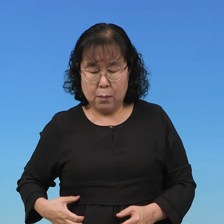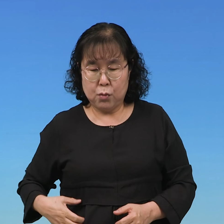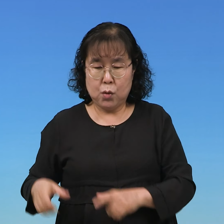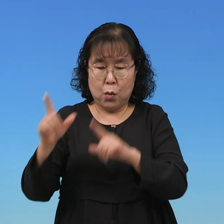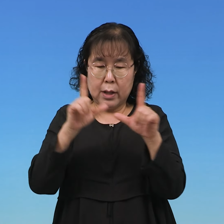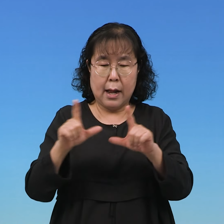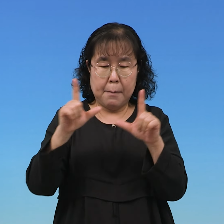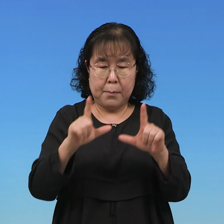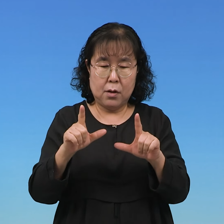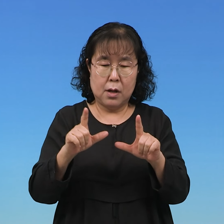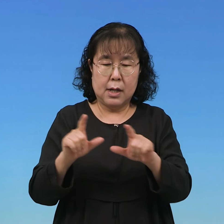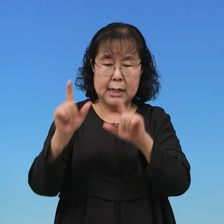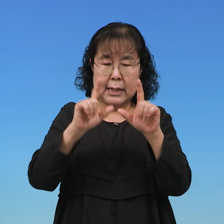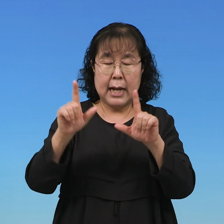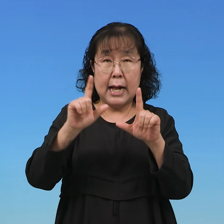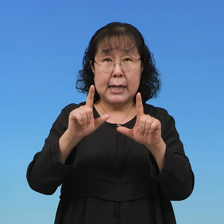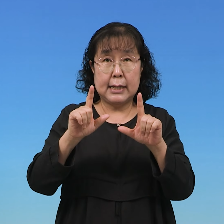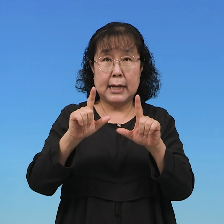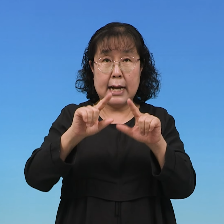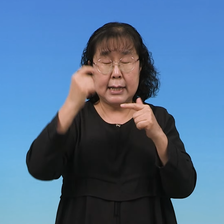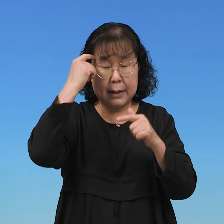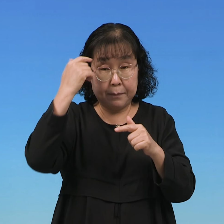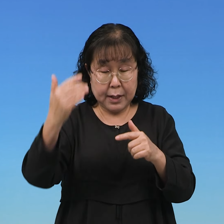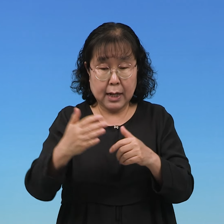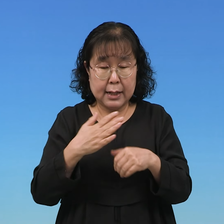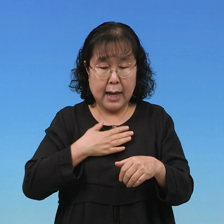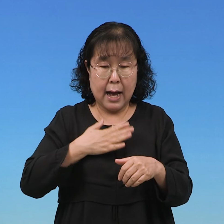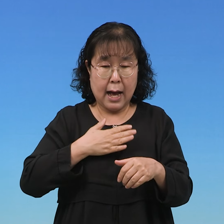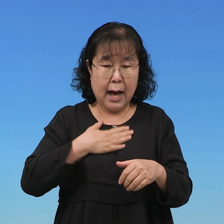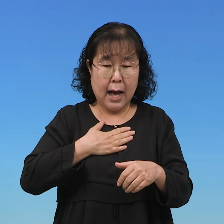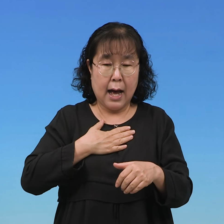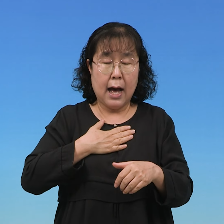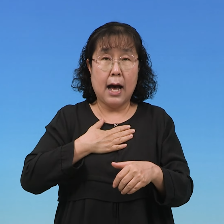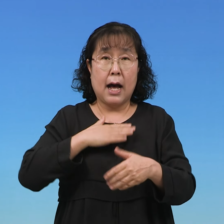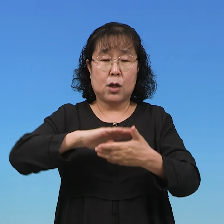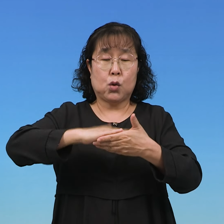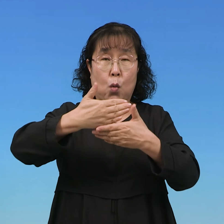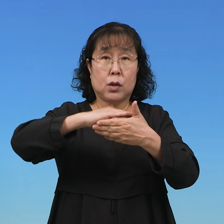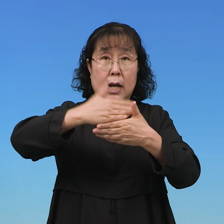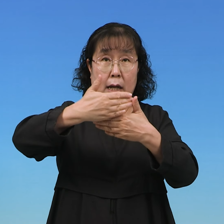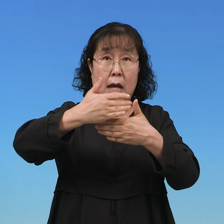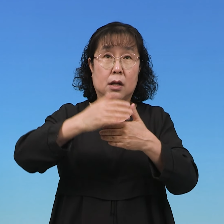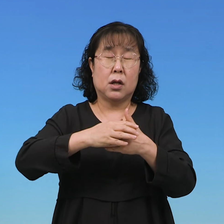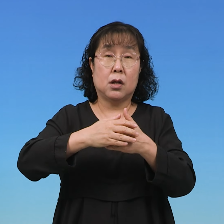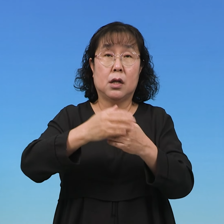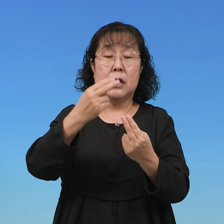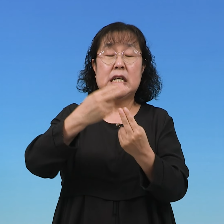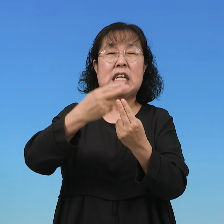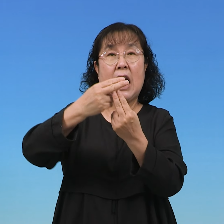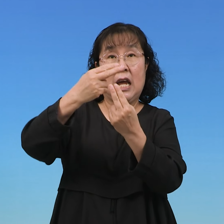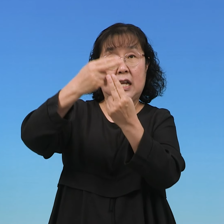인생을 살고 계시는 거 아닙니까? 통장에 돈이 얼마 들어있고 노후까지 흥청망청 써도